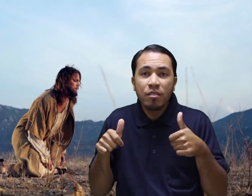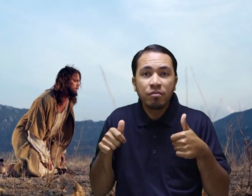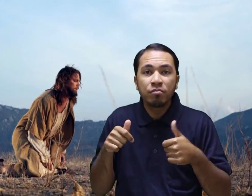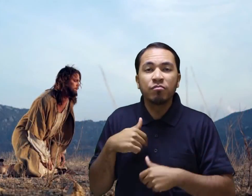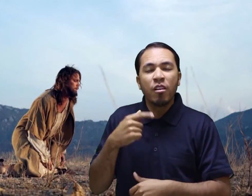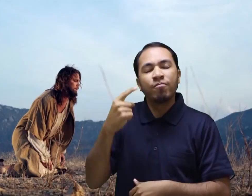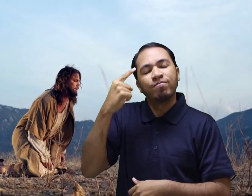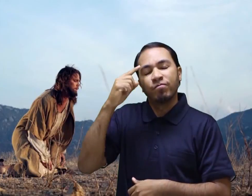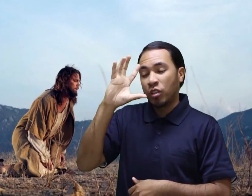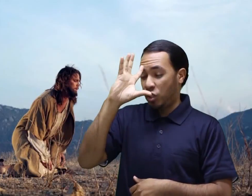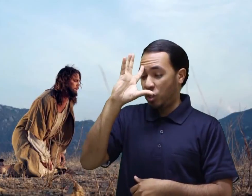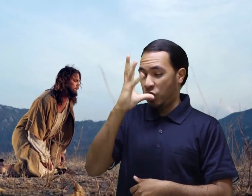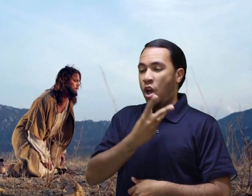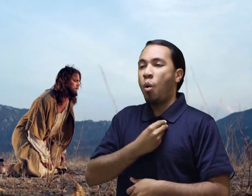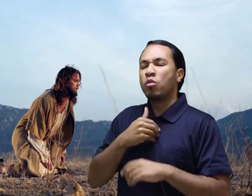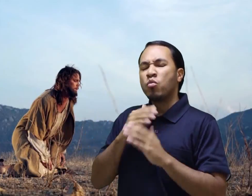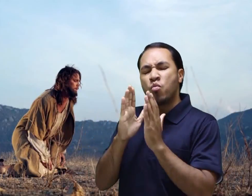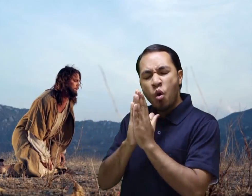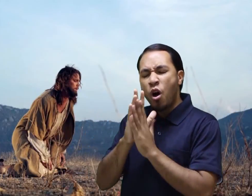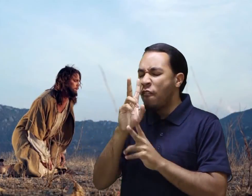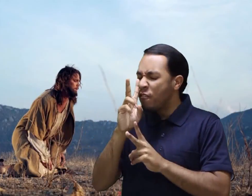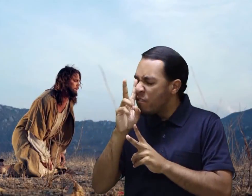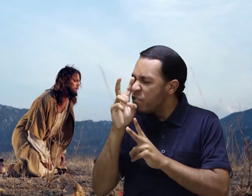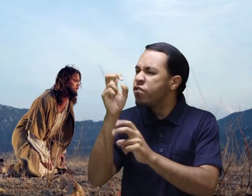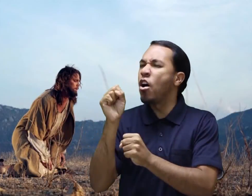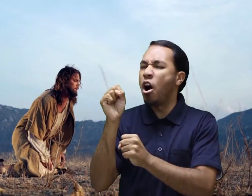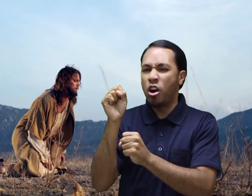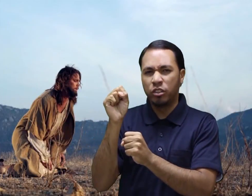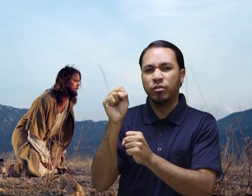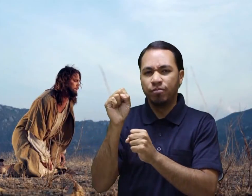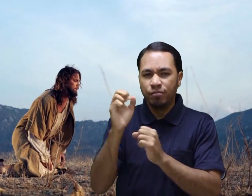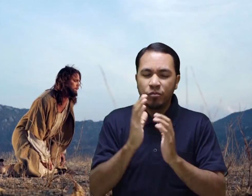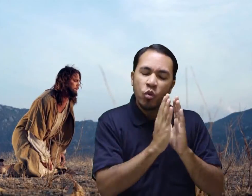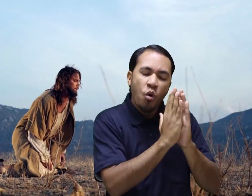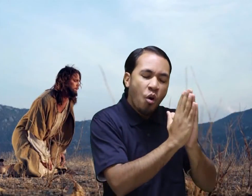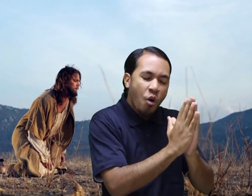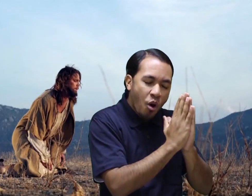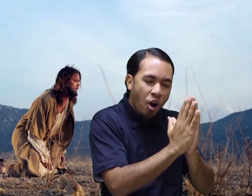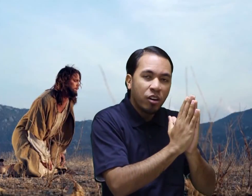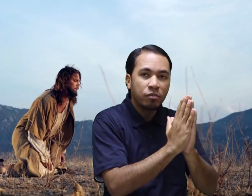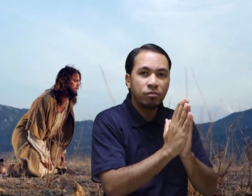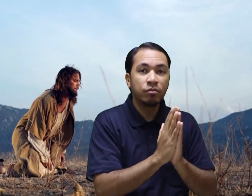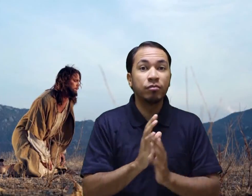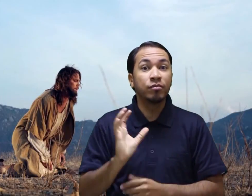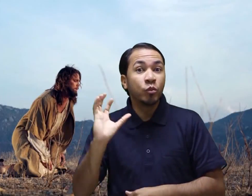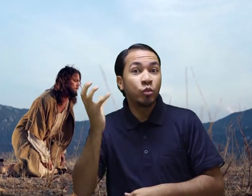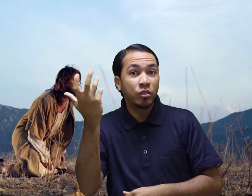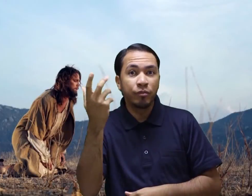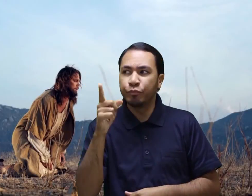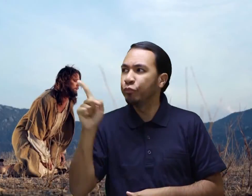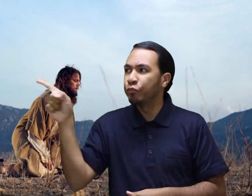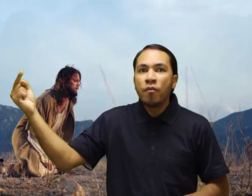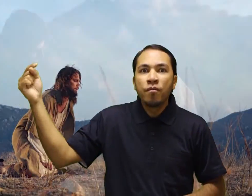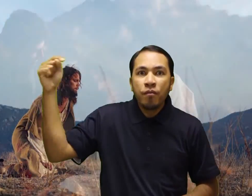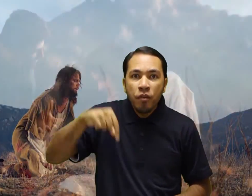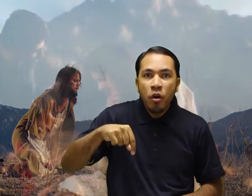dali e foi para o deserto, orar e se fortalecer espiritualmente. Enquanto estava em